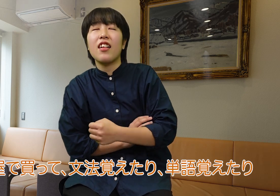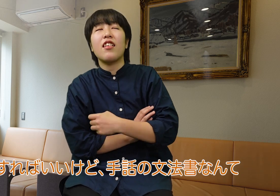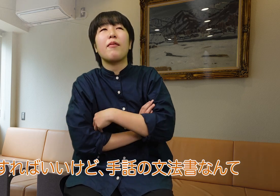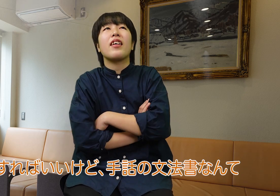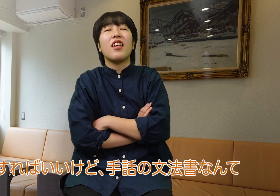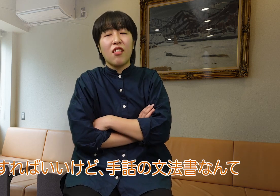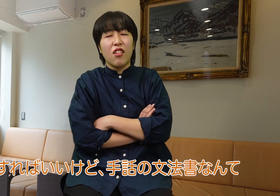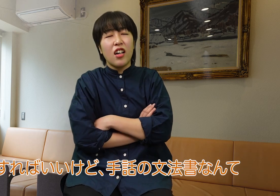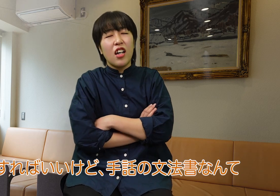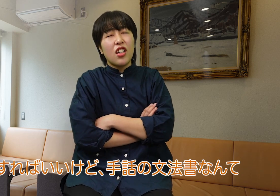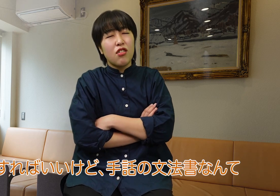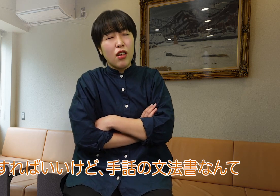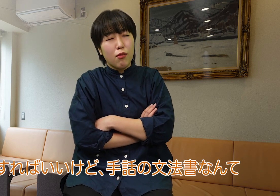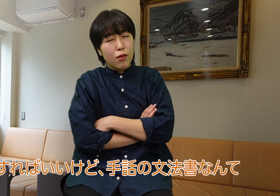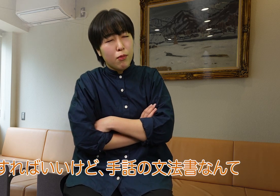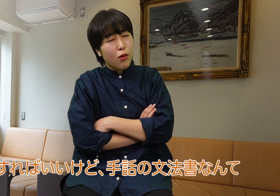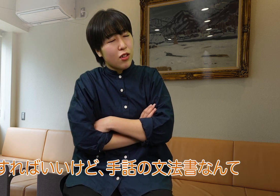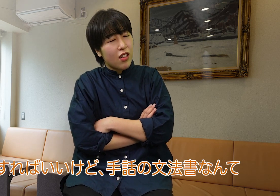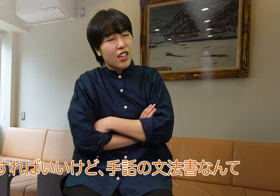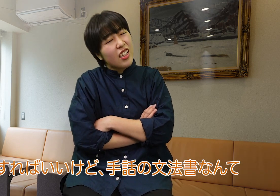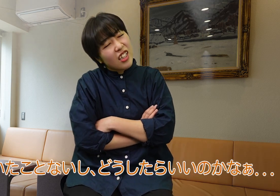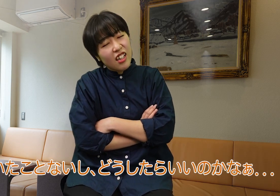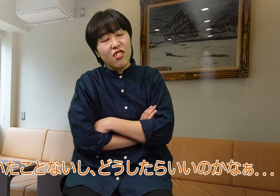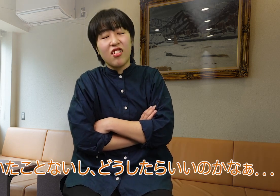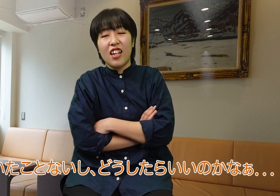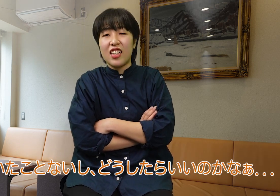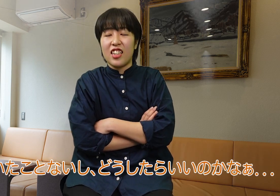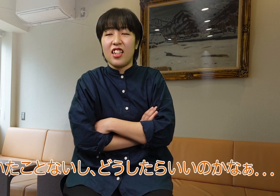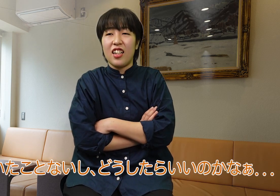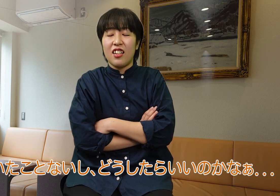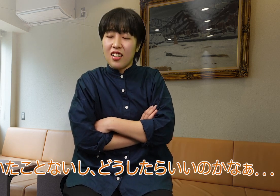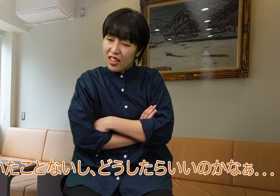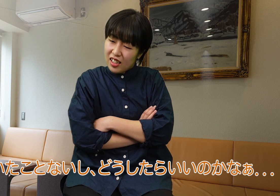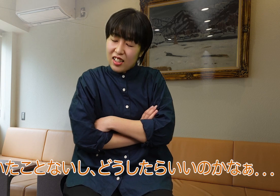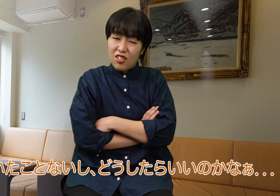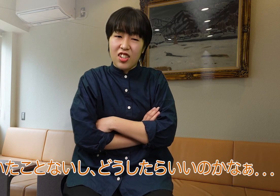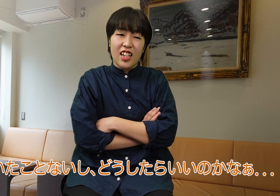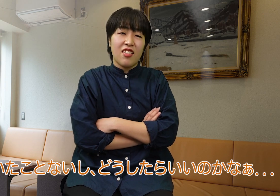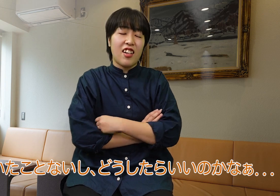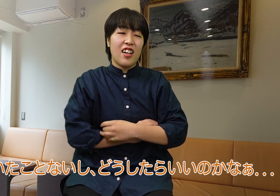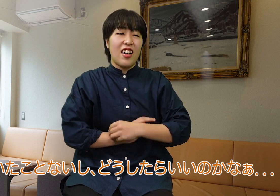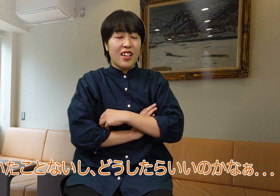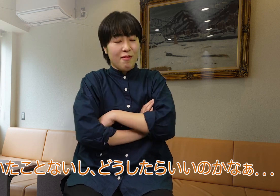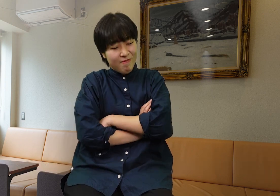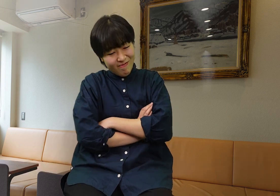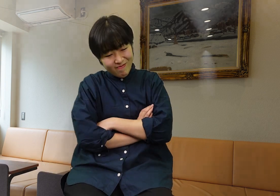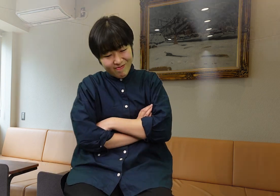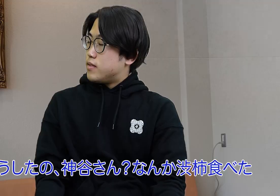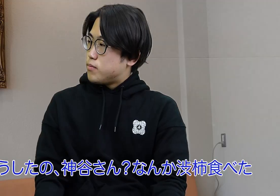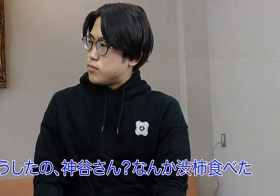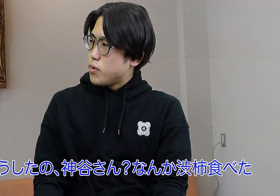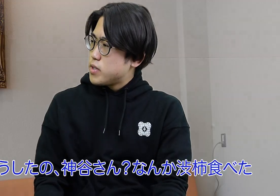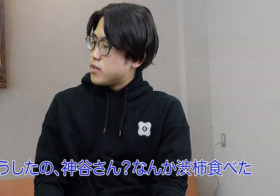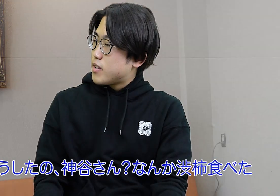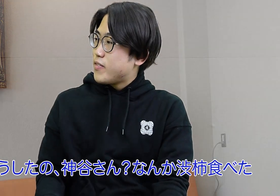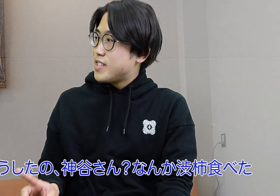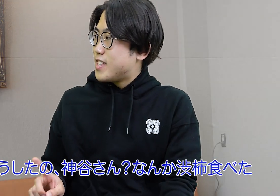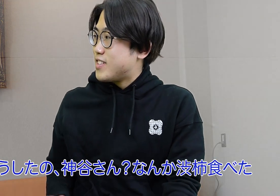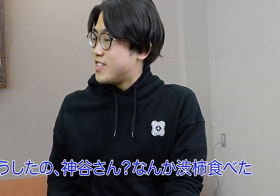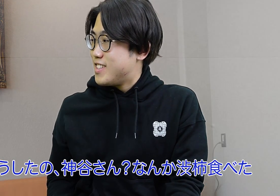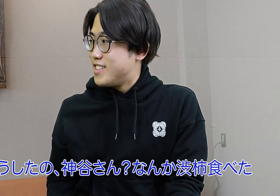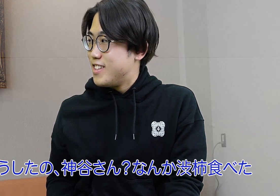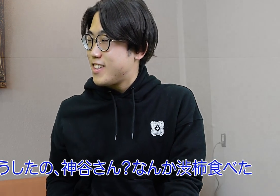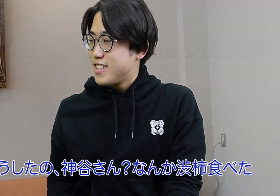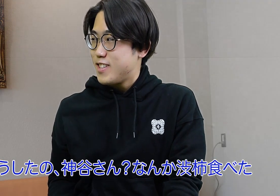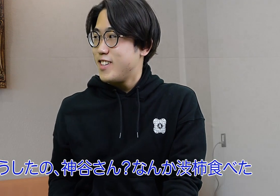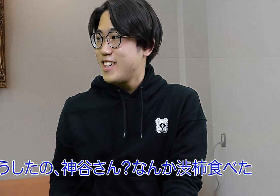を覚えたりすればいいけど、手話の文法書なんて聞いたことないし、どうしたらいいのかな。 どうしたの神谷さ